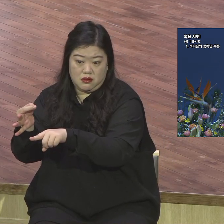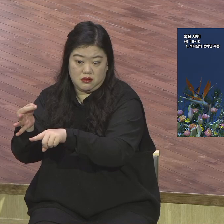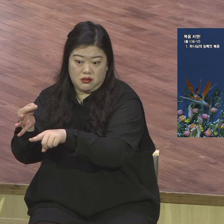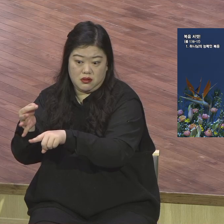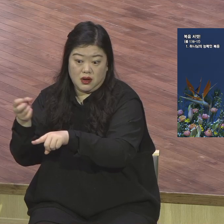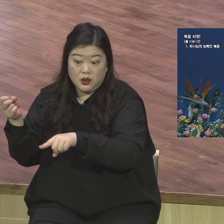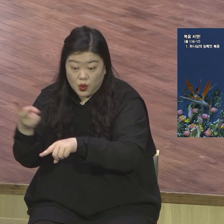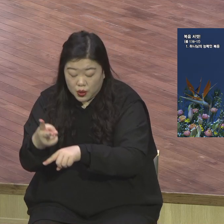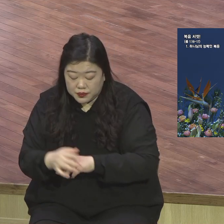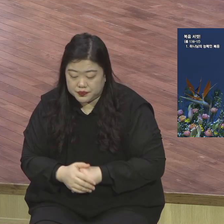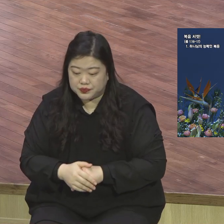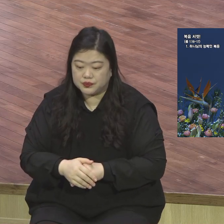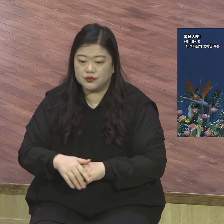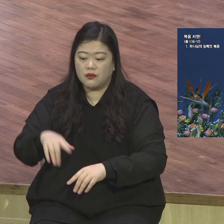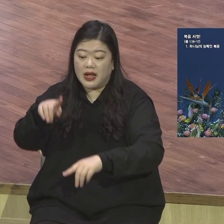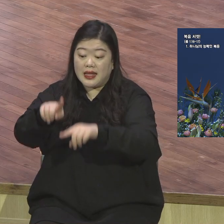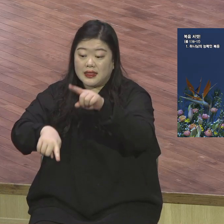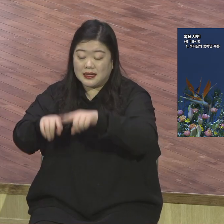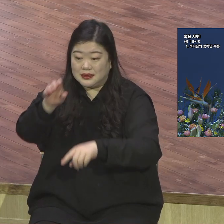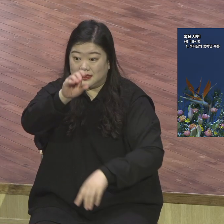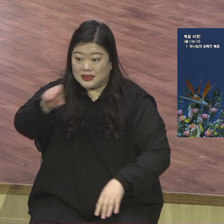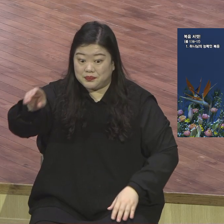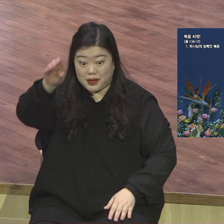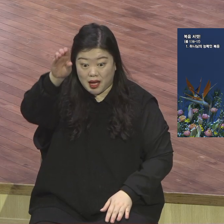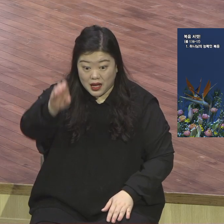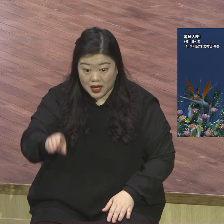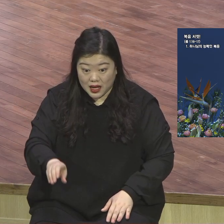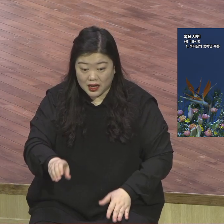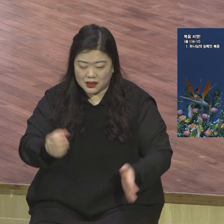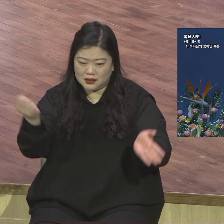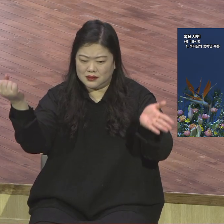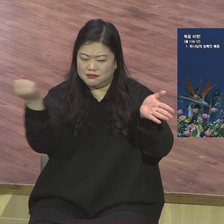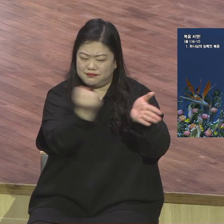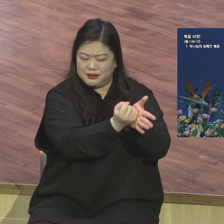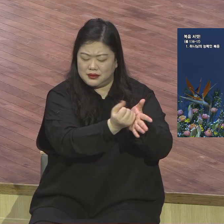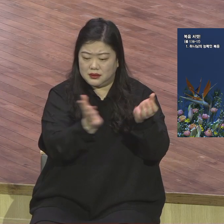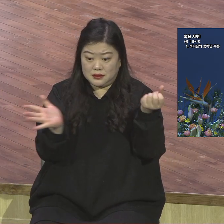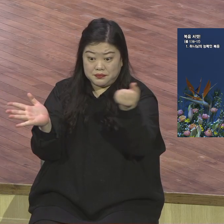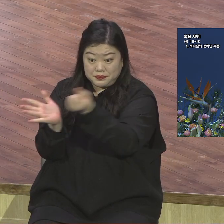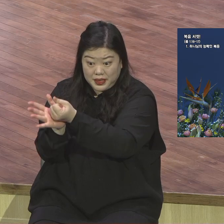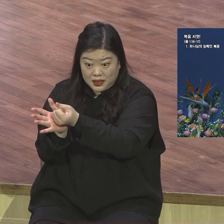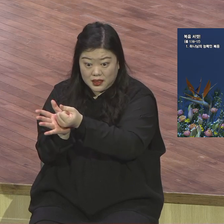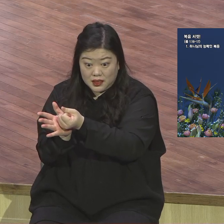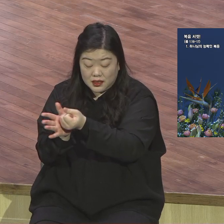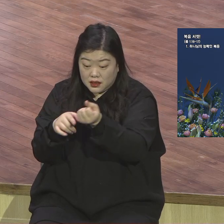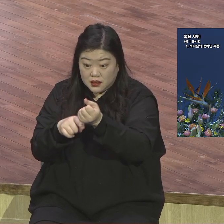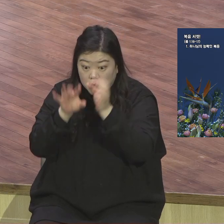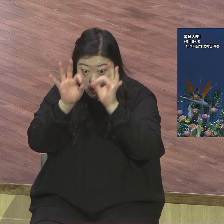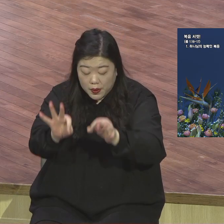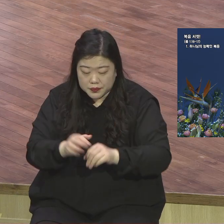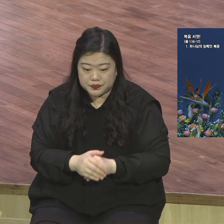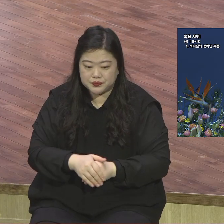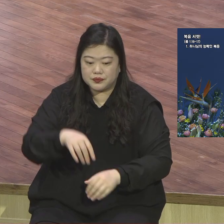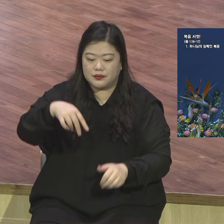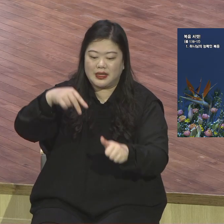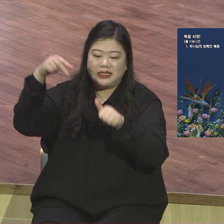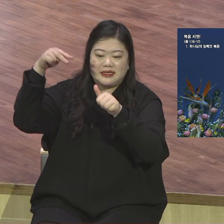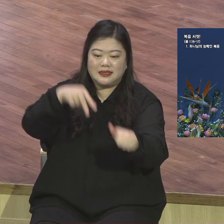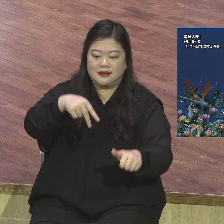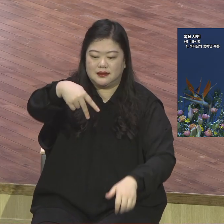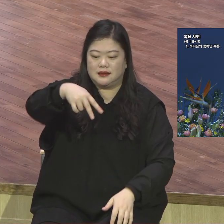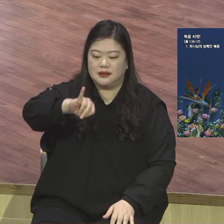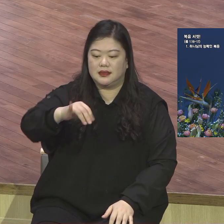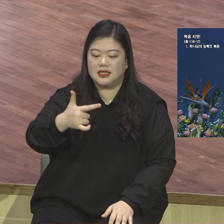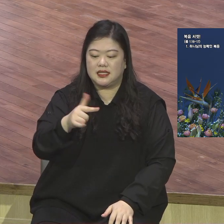율법적으로 가장 큰 저주예요. 왜냐? 성경에 나와 있기 때문에. 신명기 21장 22절로